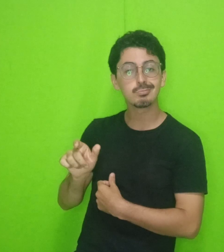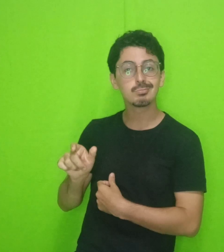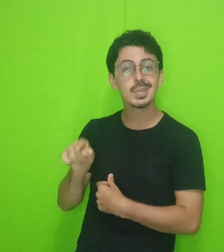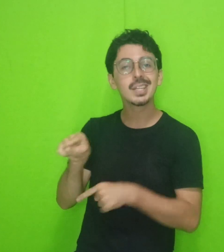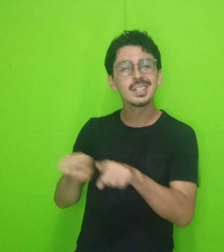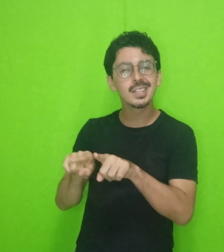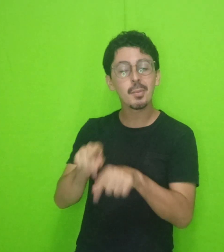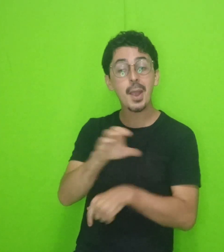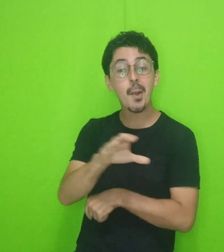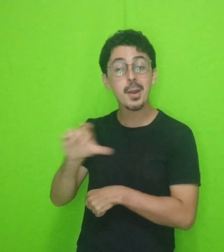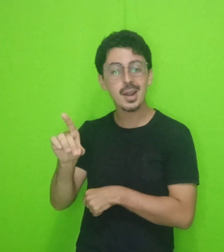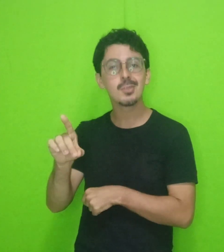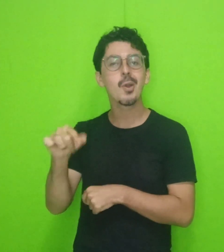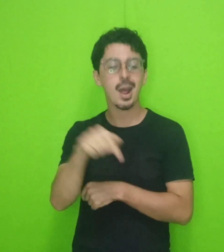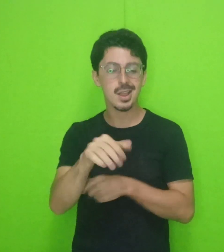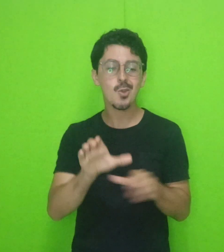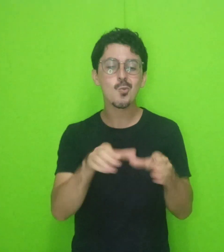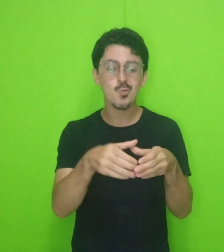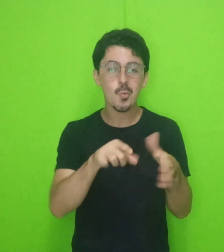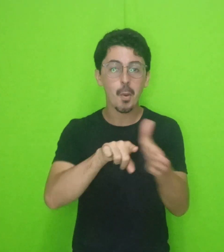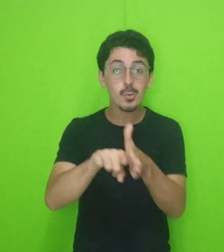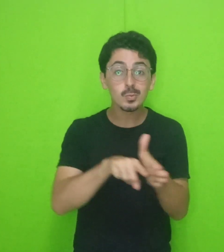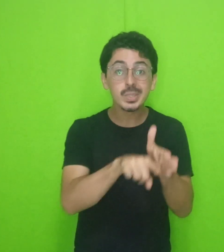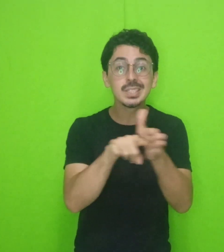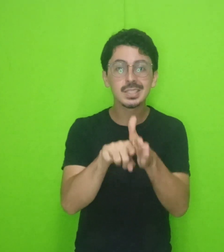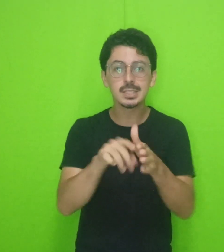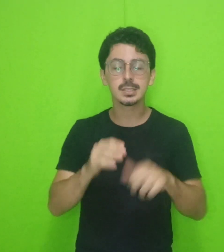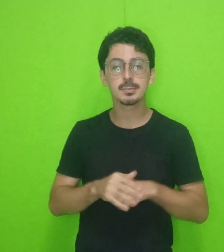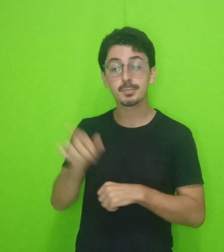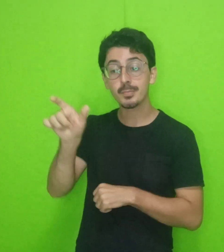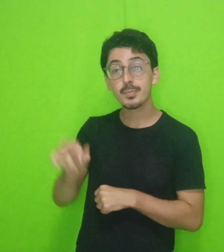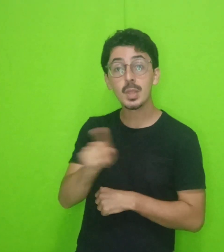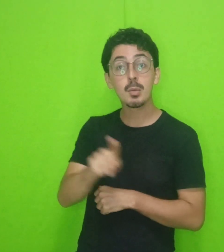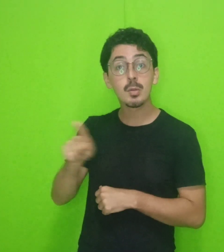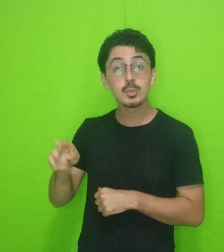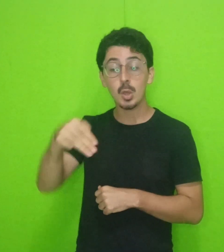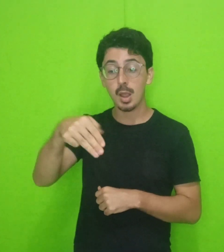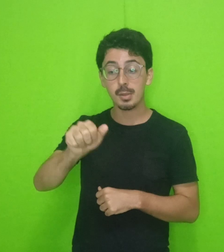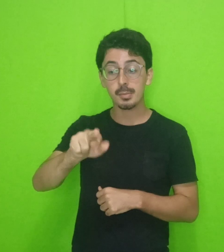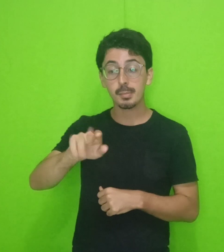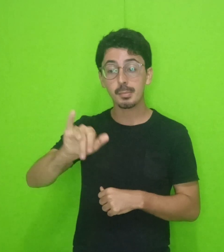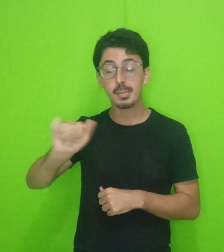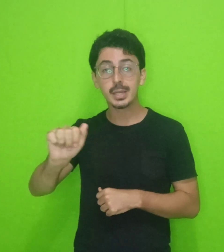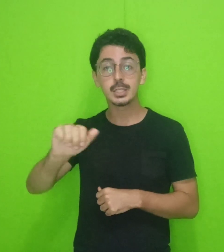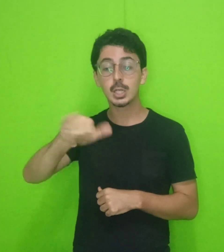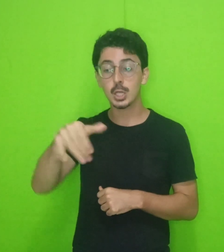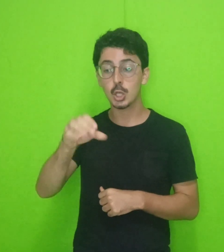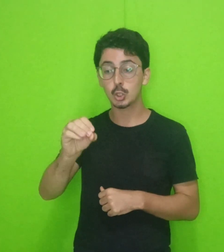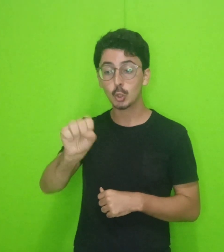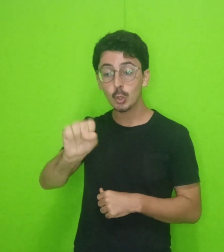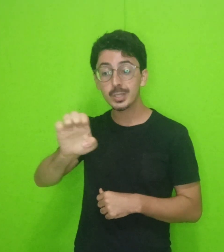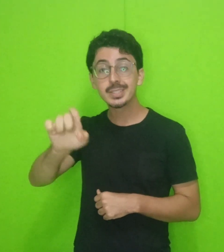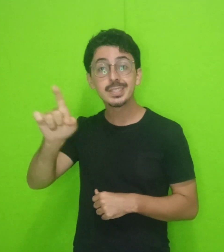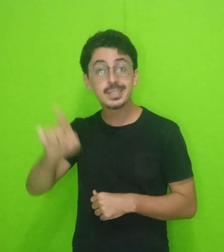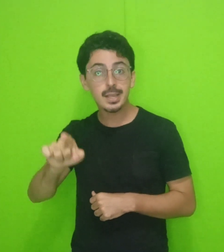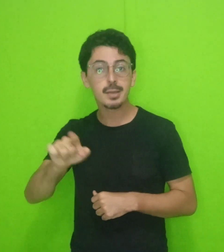coordenadora do nosso grupo de pesquisa, a professora Maria José Finato, do Instituto